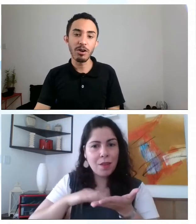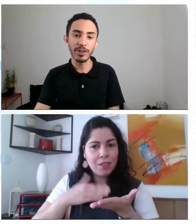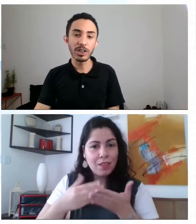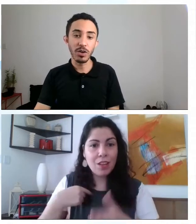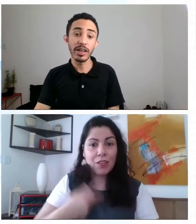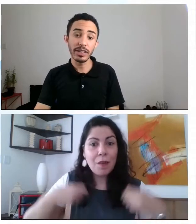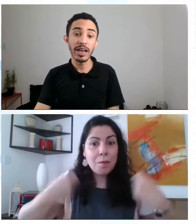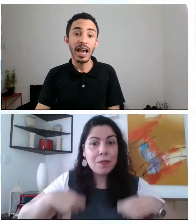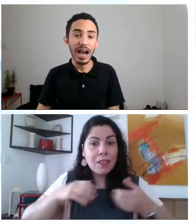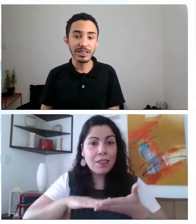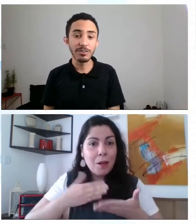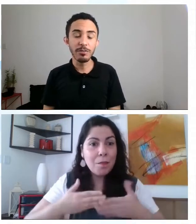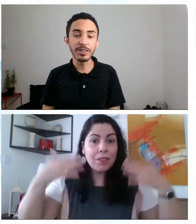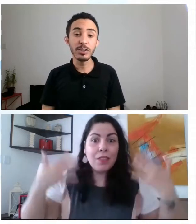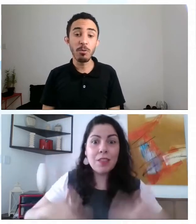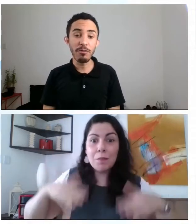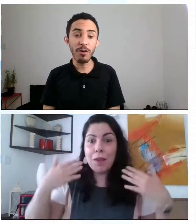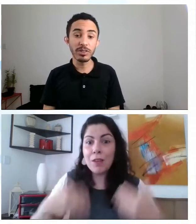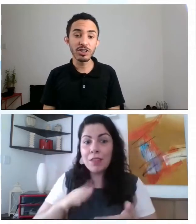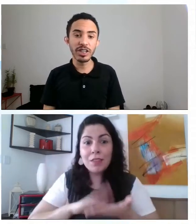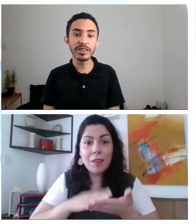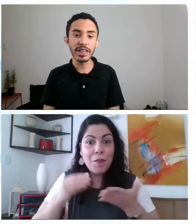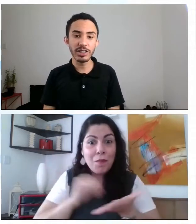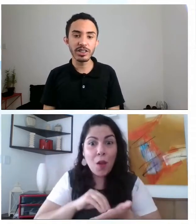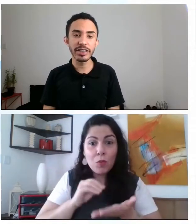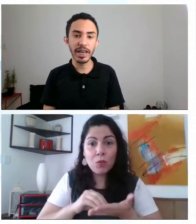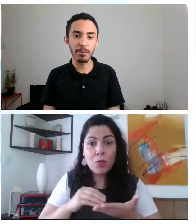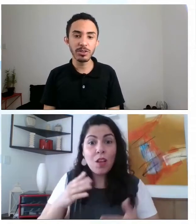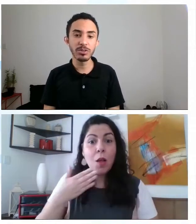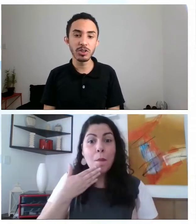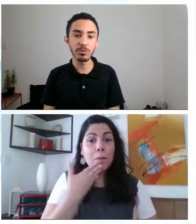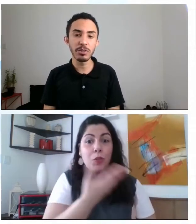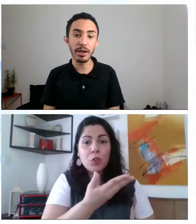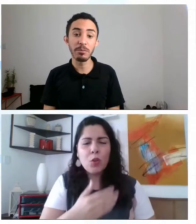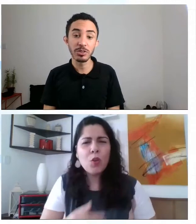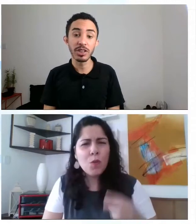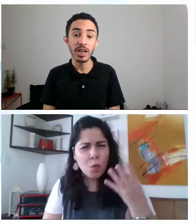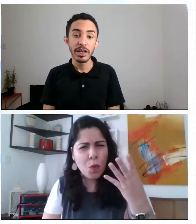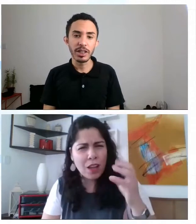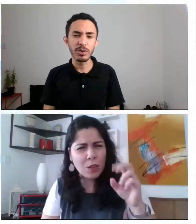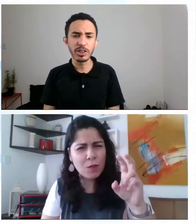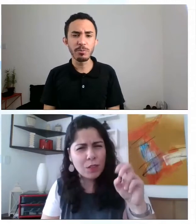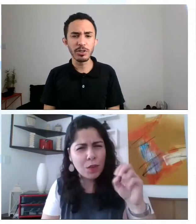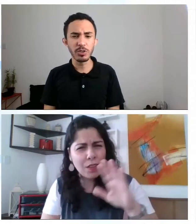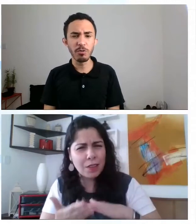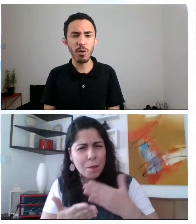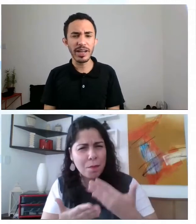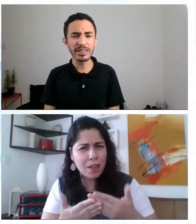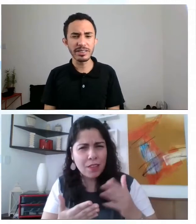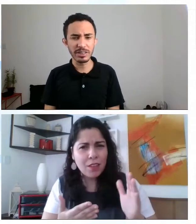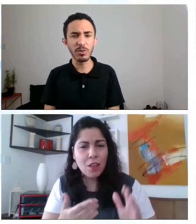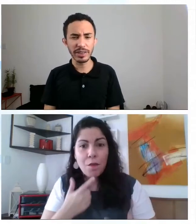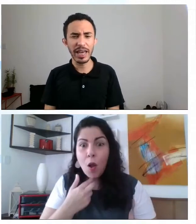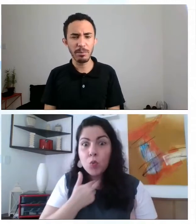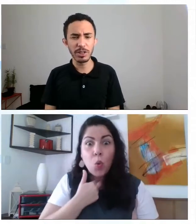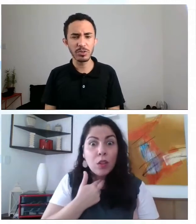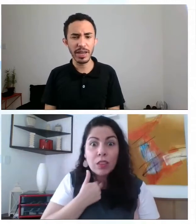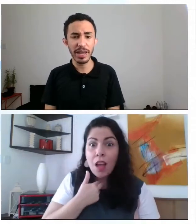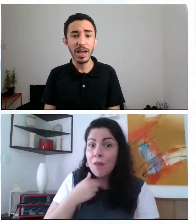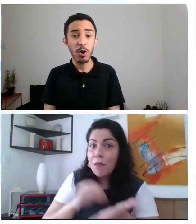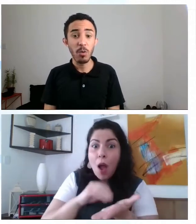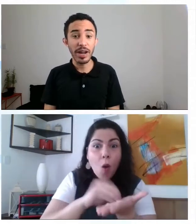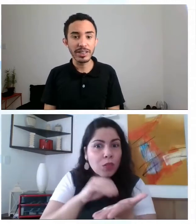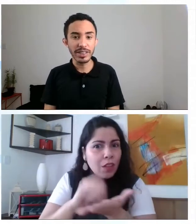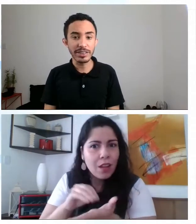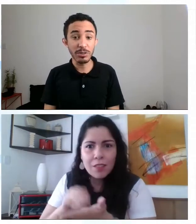Complementando, né, na UFRJ, a gente vivenciou uma falta gigantesca de intérprete nos últimos tempos. Então, a gente pediu 45 intérpretes,